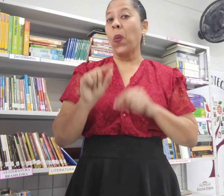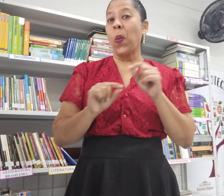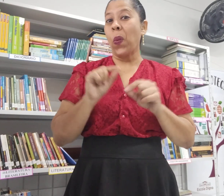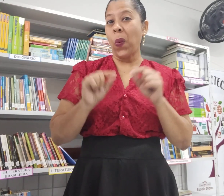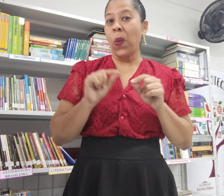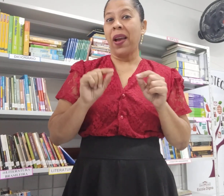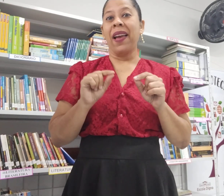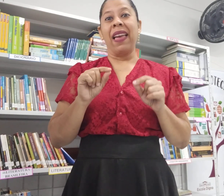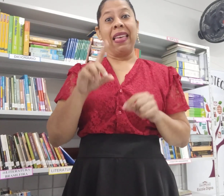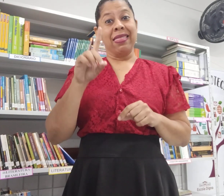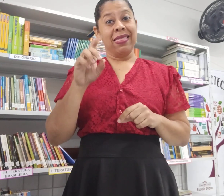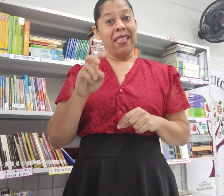uma visão de